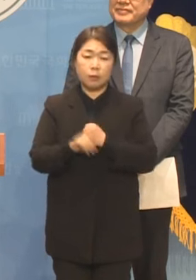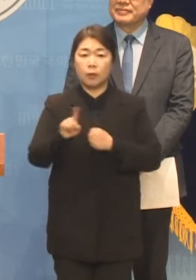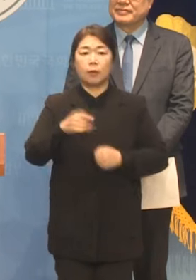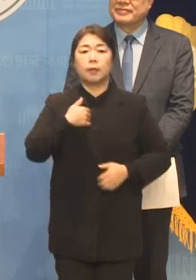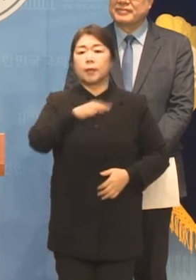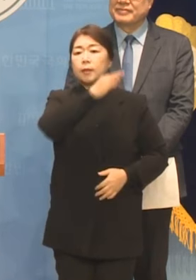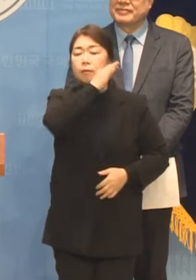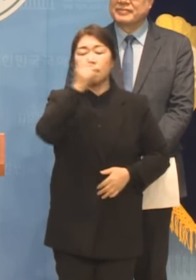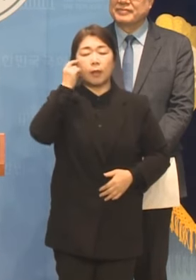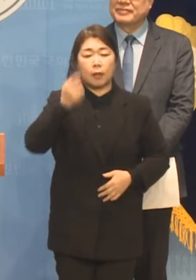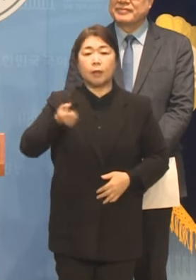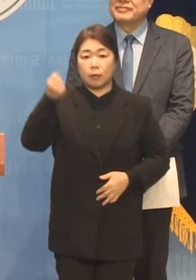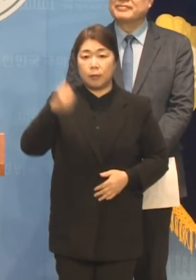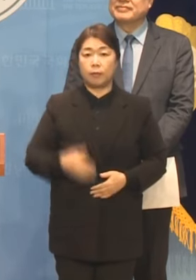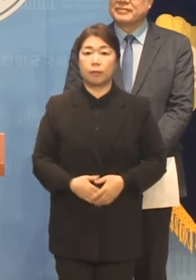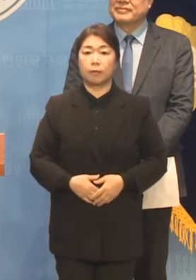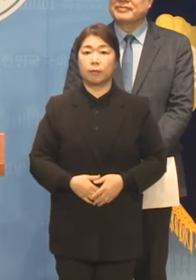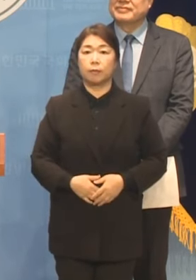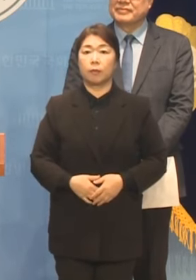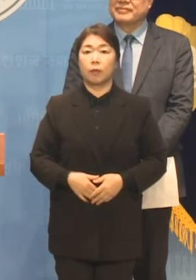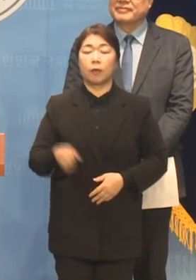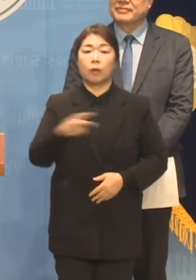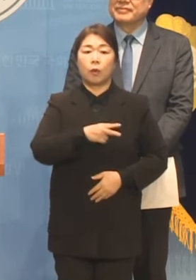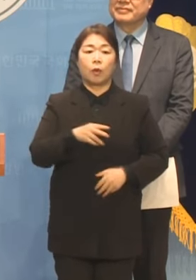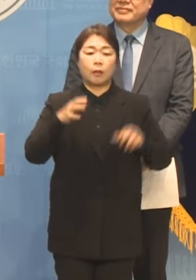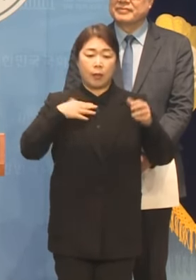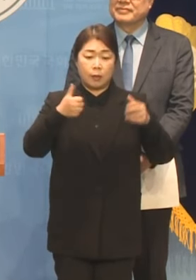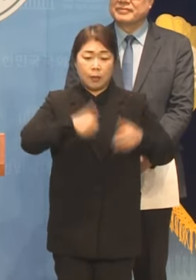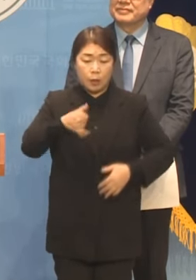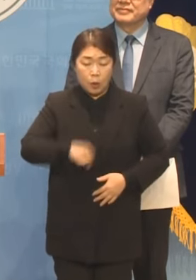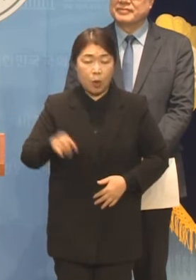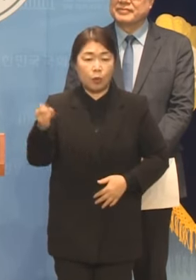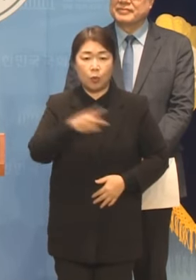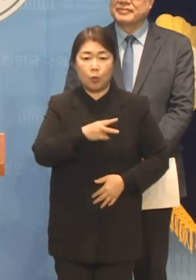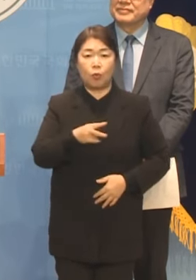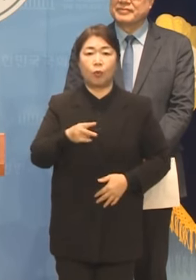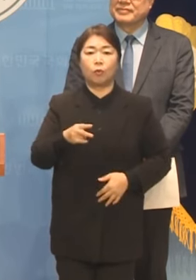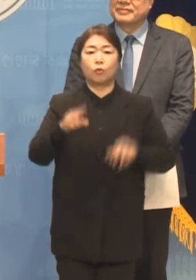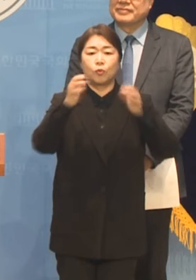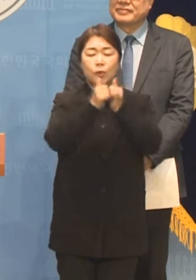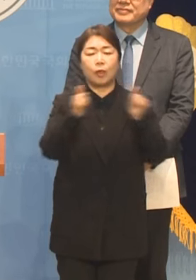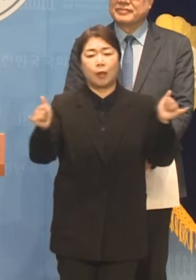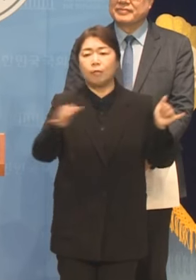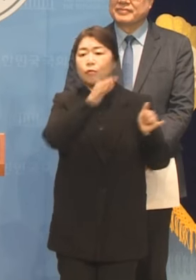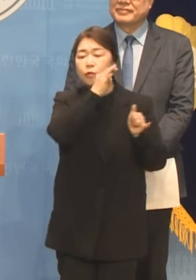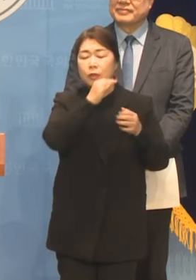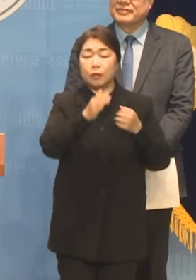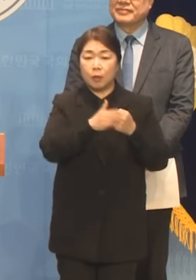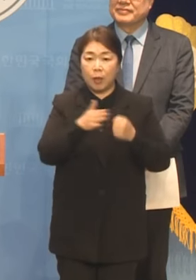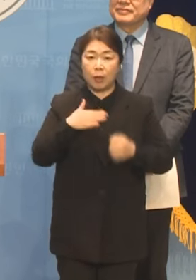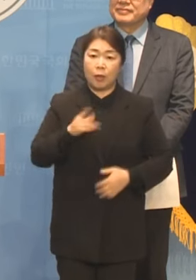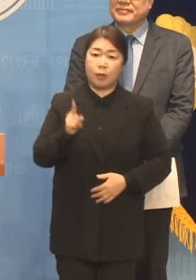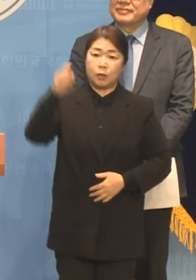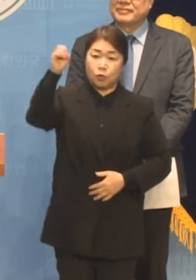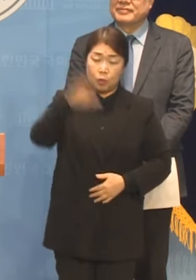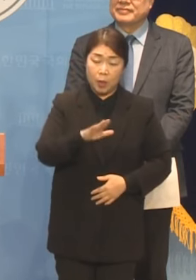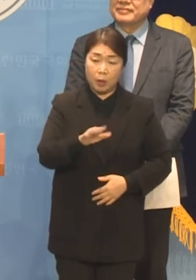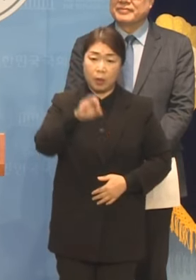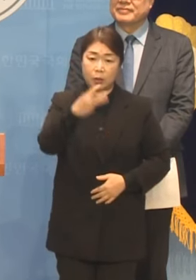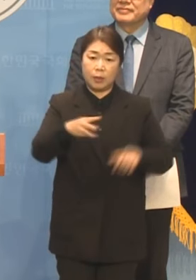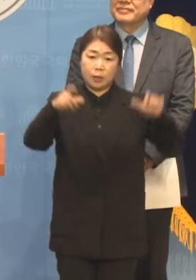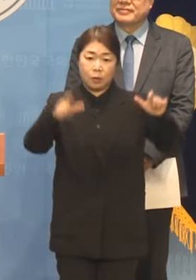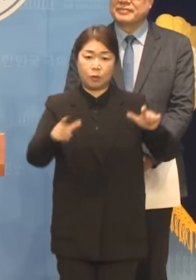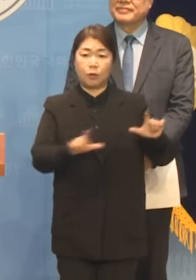부끄럽습니다 우리 아이들에게 그리고 국민들에게 따라서 이번에는 제가 출마하고자 하는 고양시을 지역의